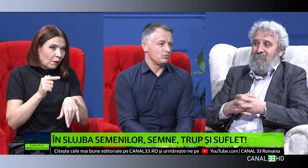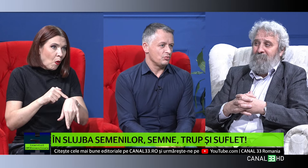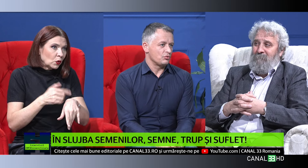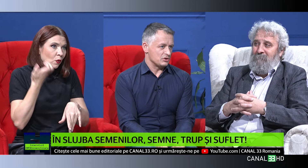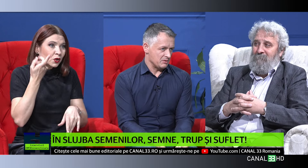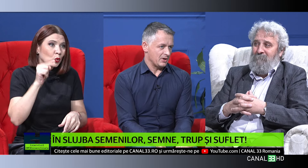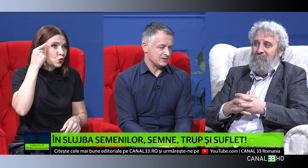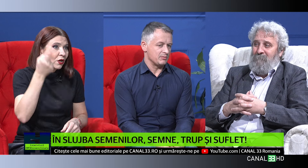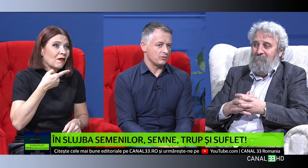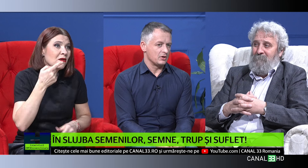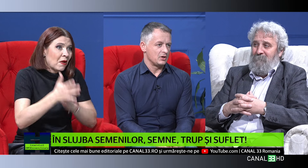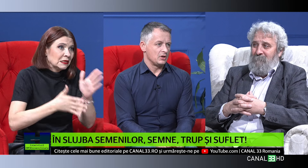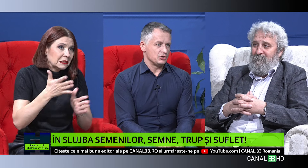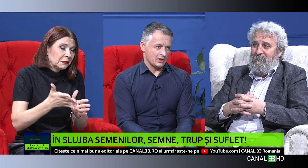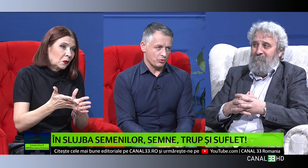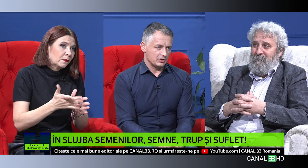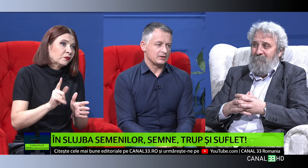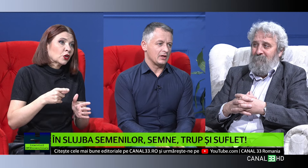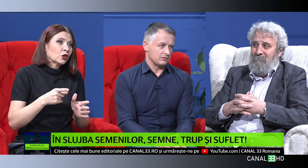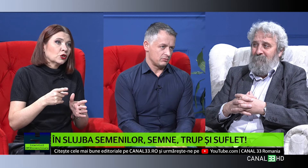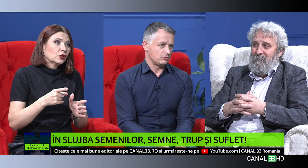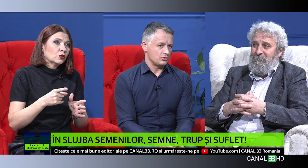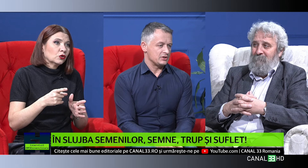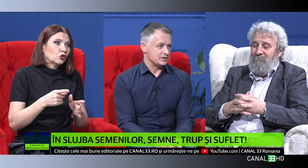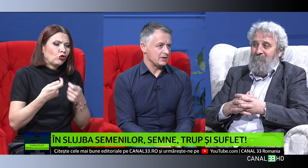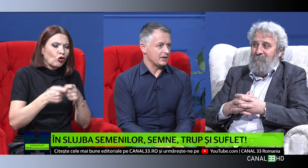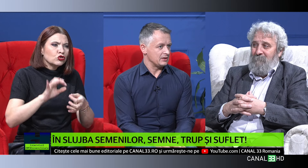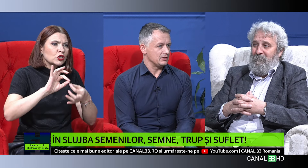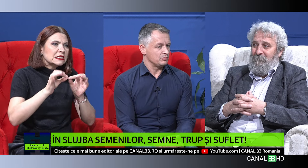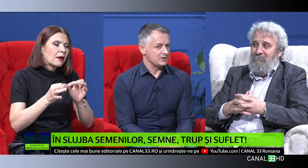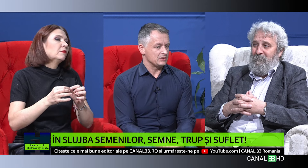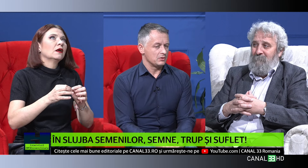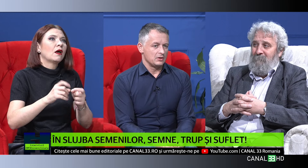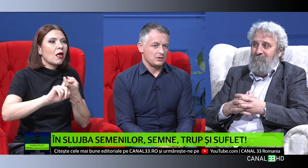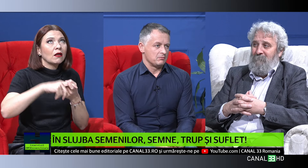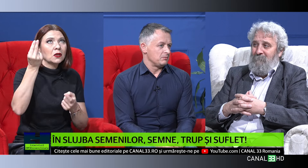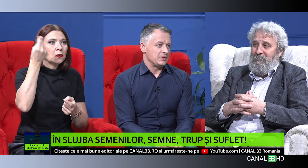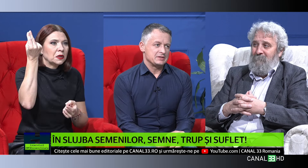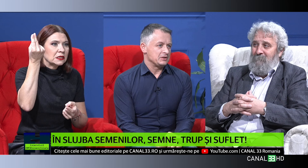nu cunoști limba semnelor și raportată la tot ce este legat de Dumnezeu, este